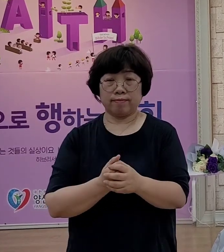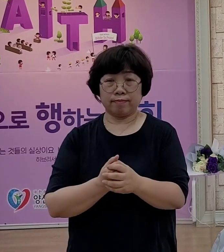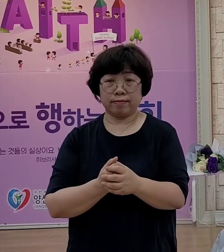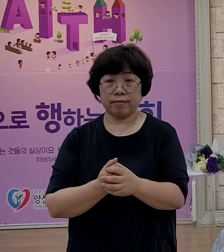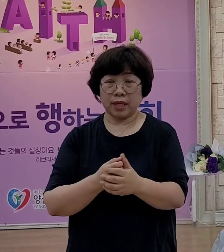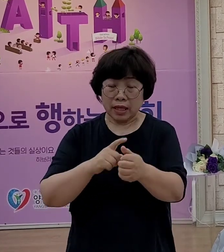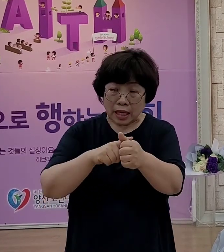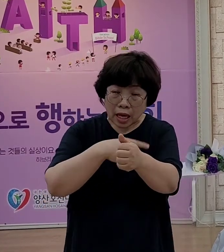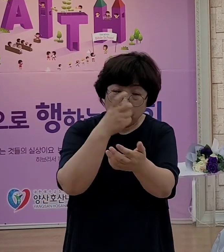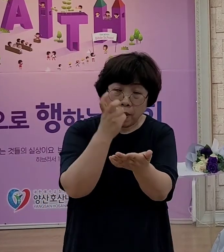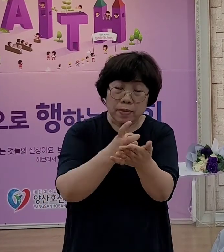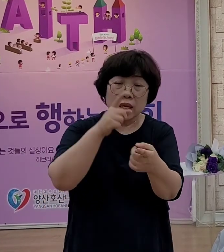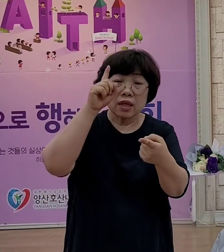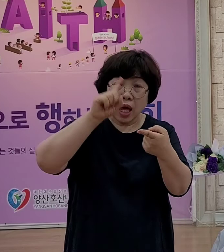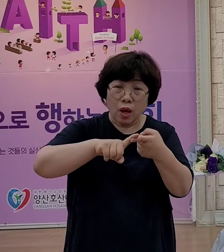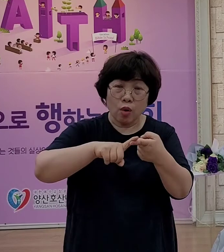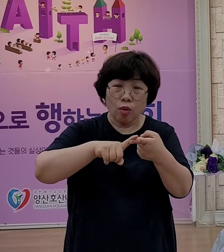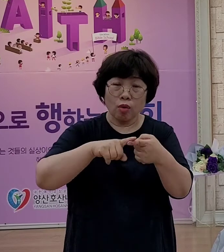이 자연의 법칙에 맞게